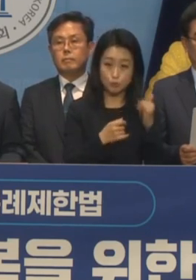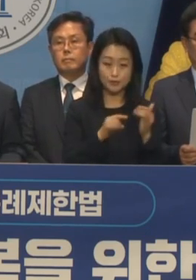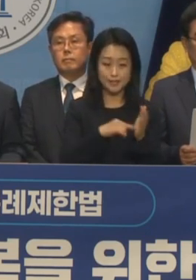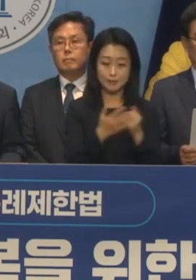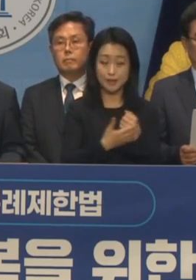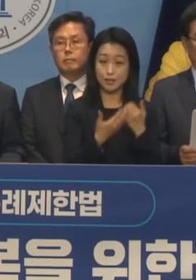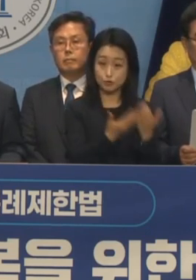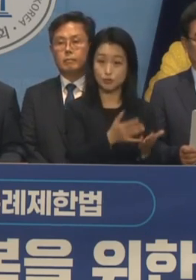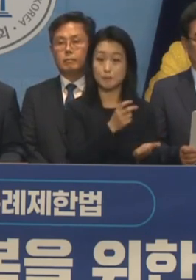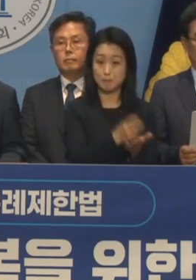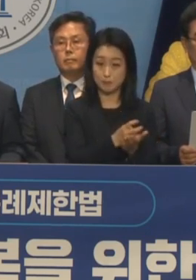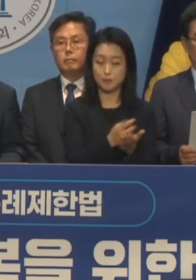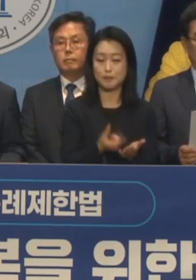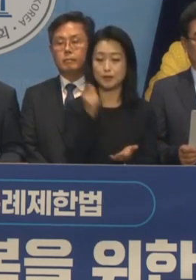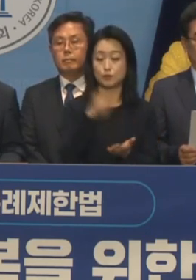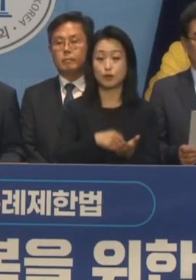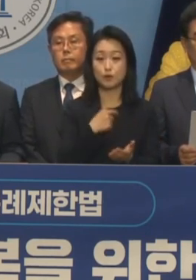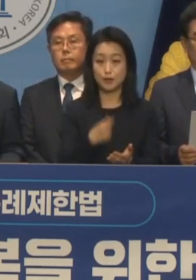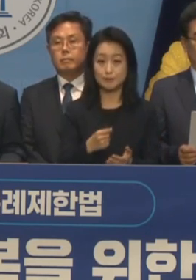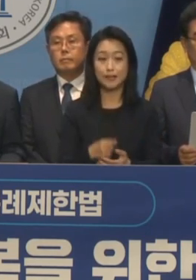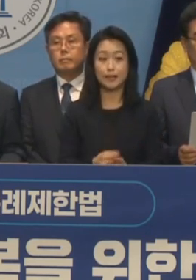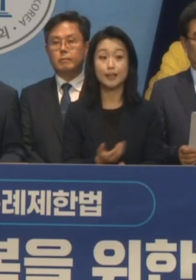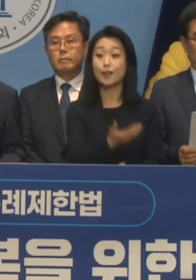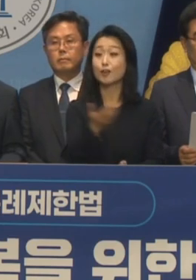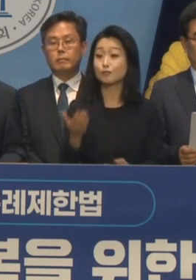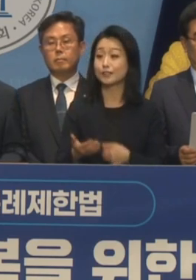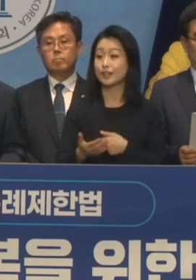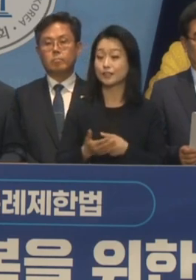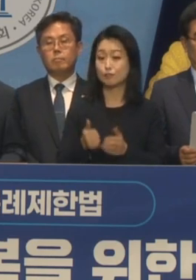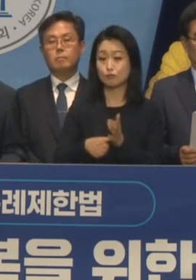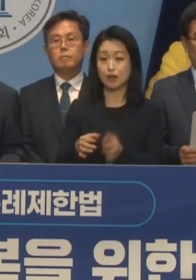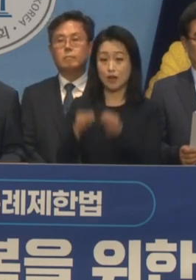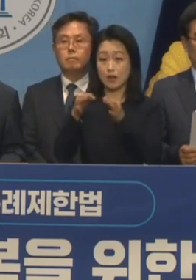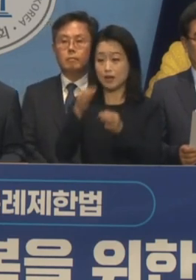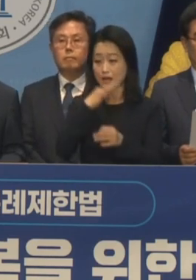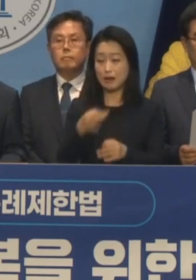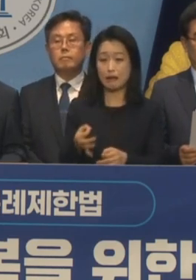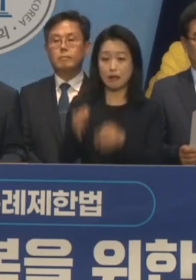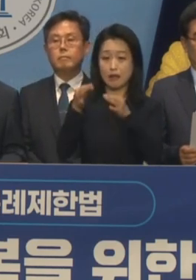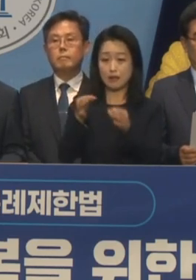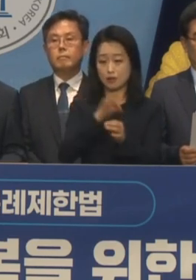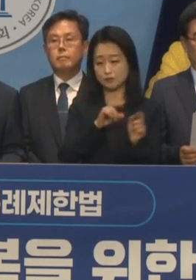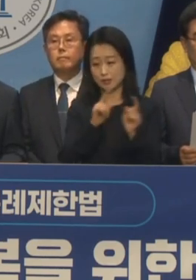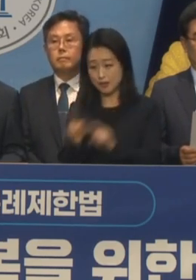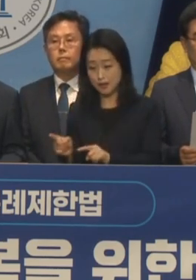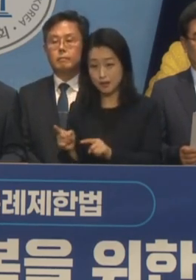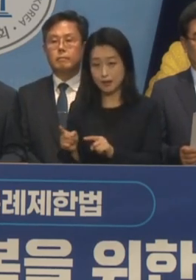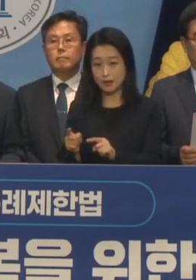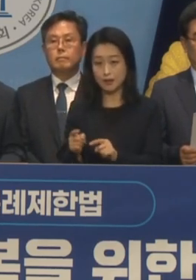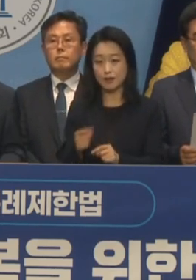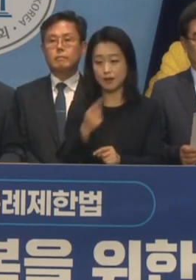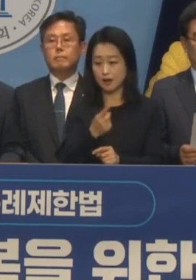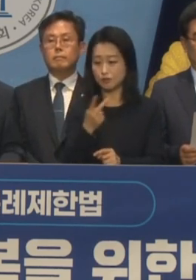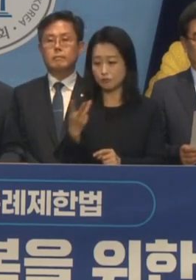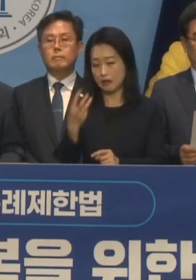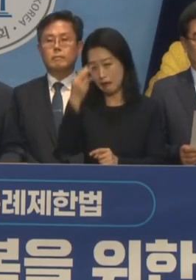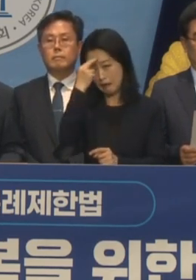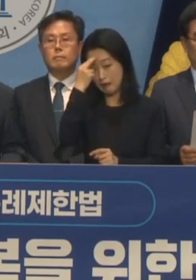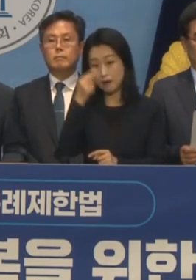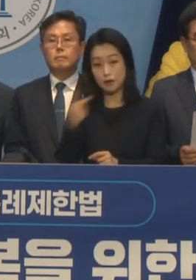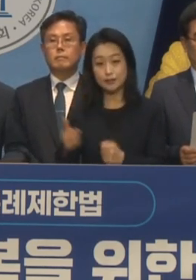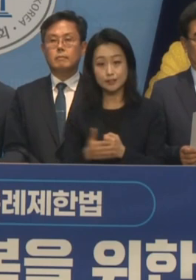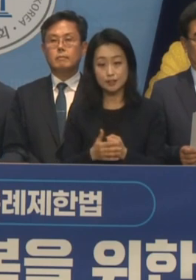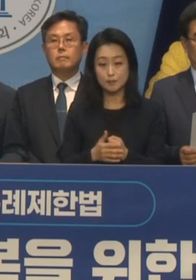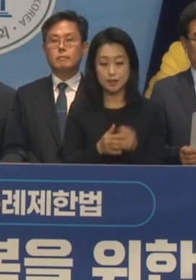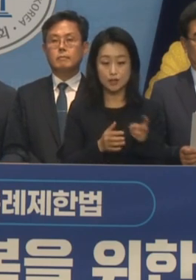있도록 최선을 다하겠습니다. 국민들께서 고물가, 고금리, 내수 침체의 삼중고에 힘들어하고 계십니다. 정부